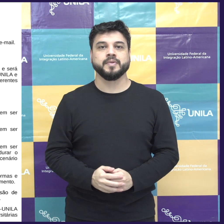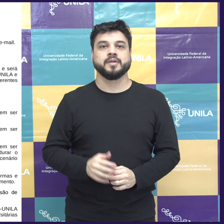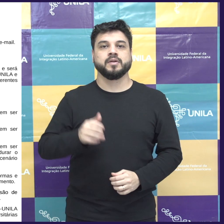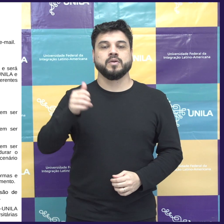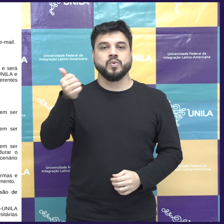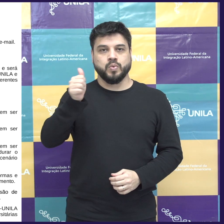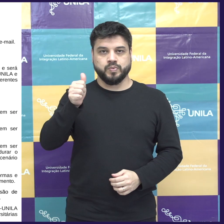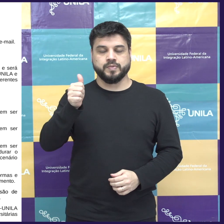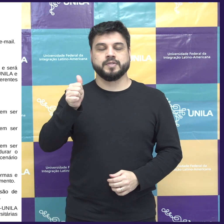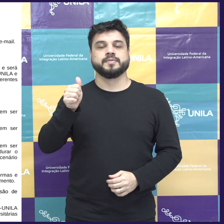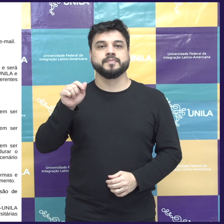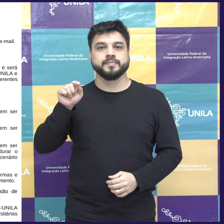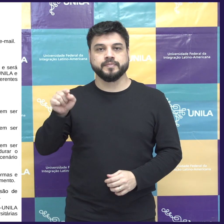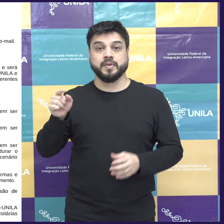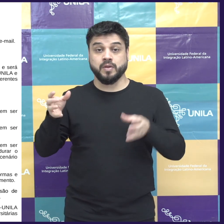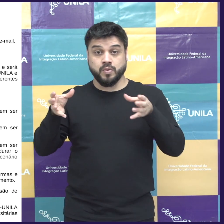11. Da comissão de seleção.